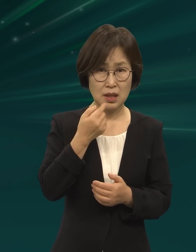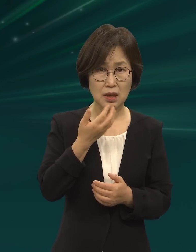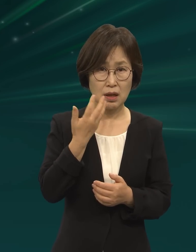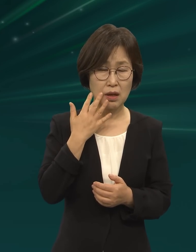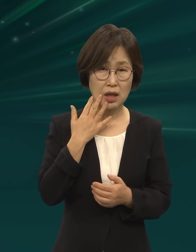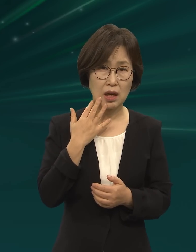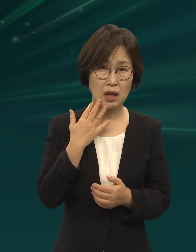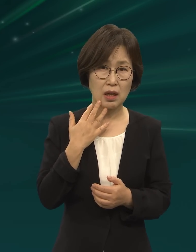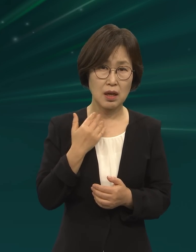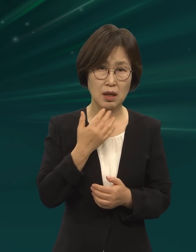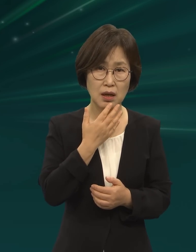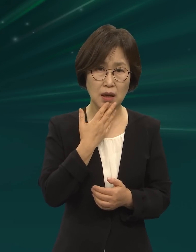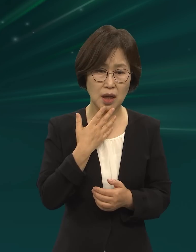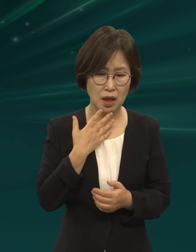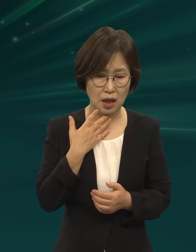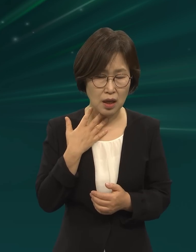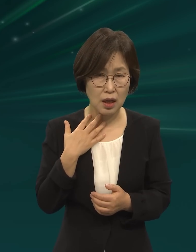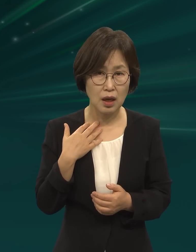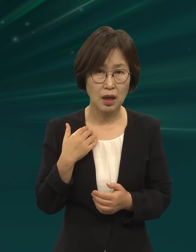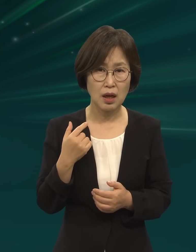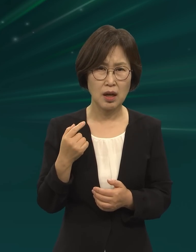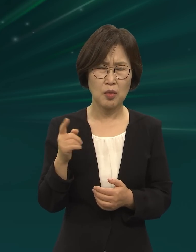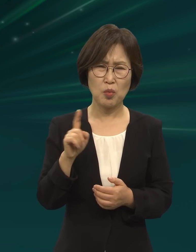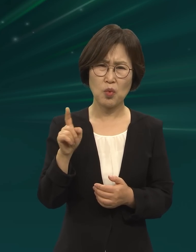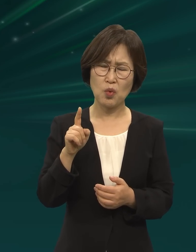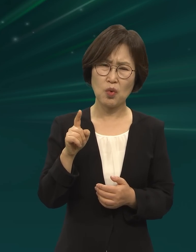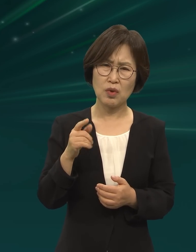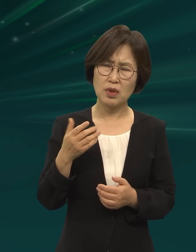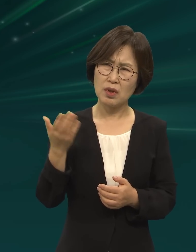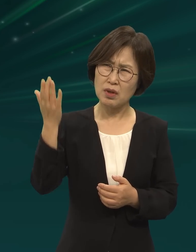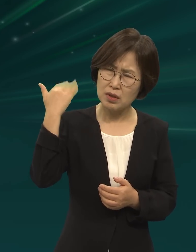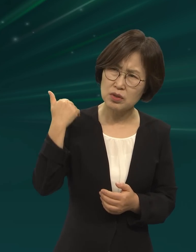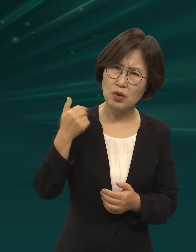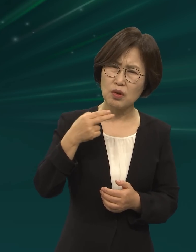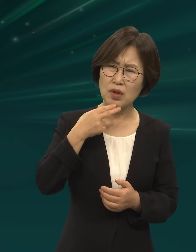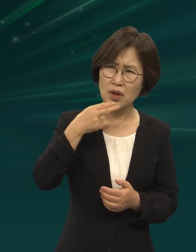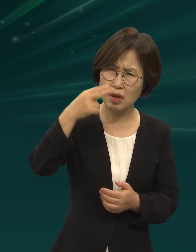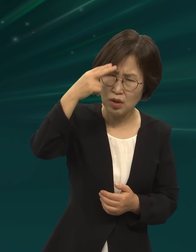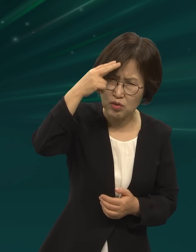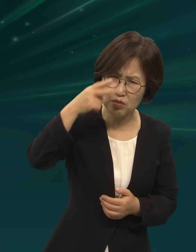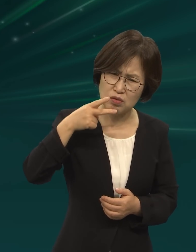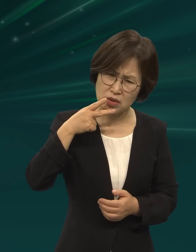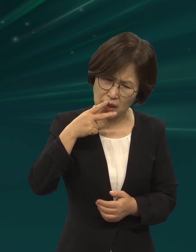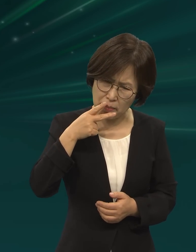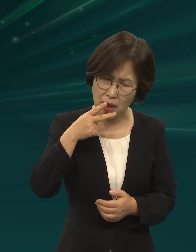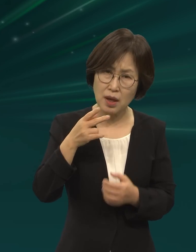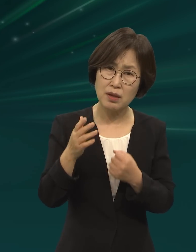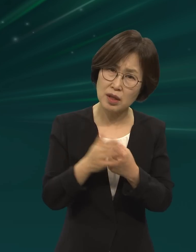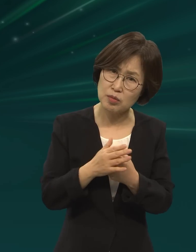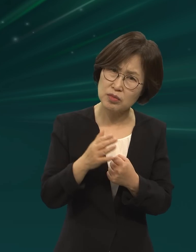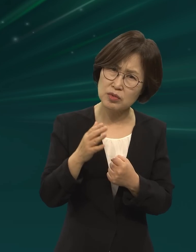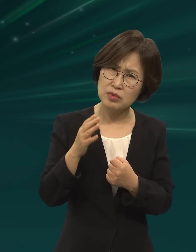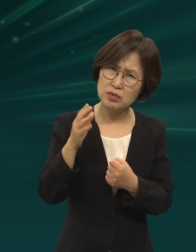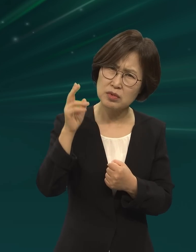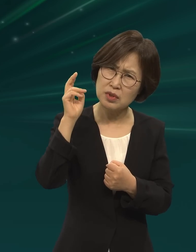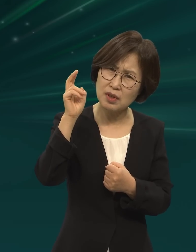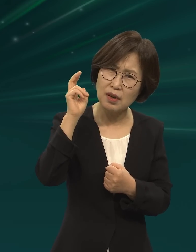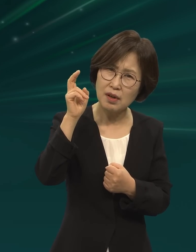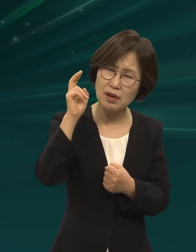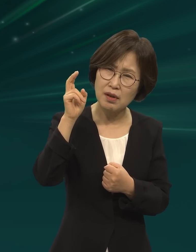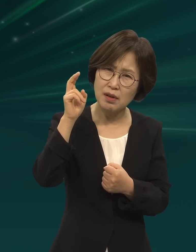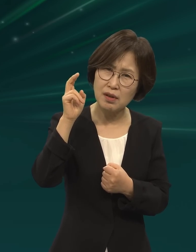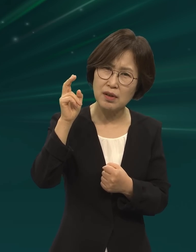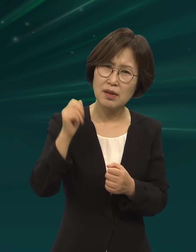어차피 제가 술 많이 마셨고 담배 많이 피웠기 때문에 아마 그런 하나 이유가 있겠지만은